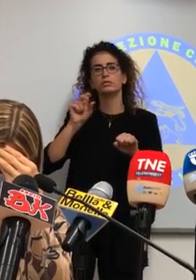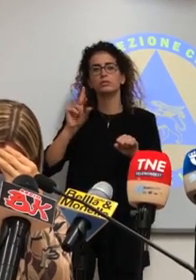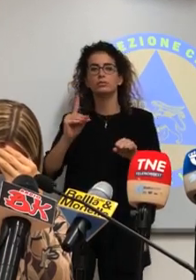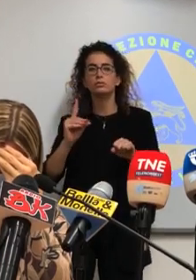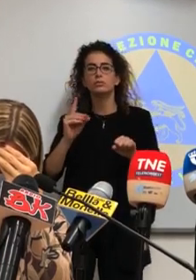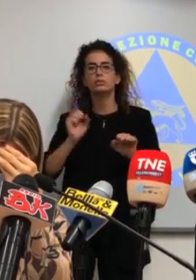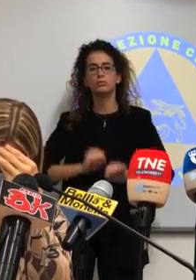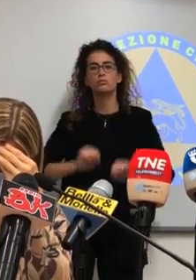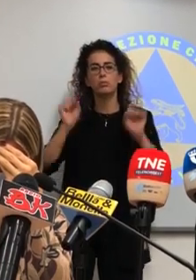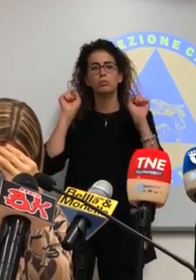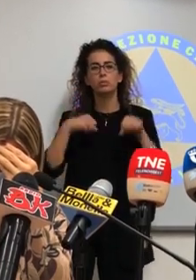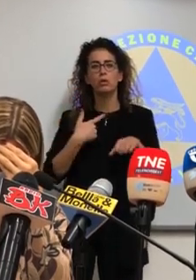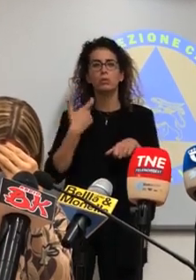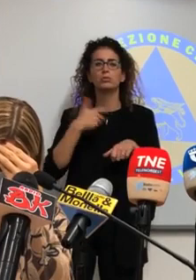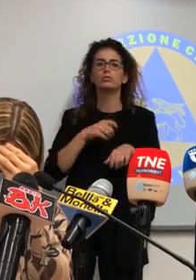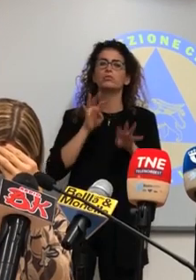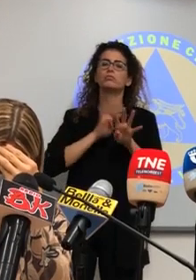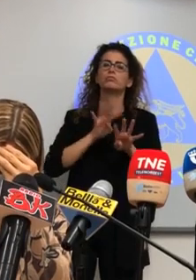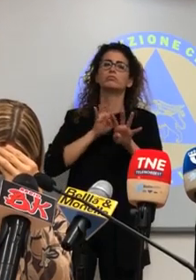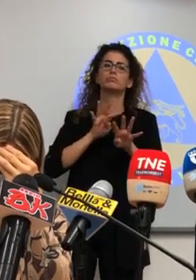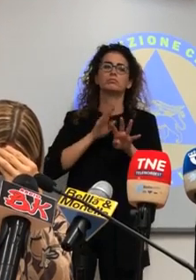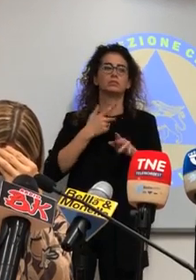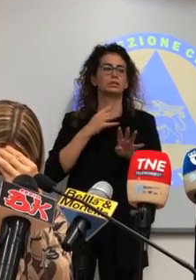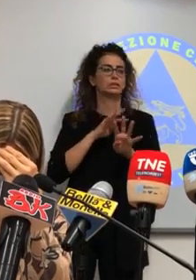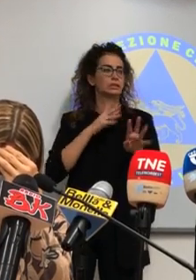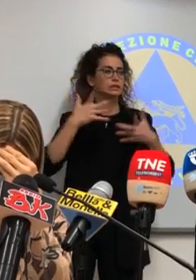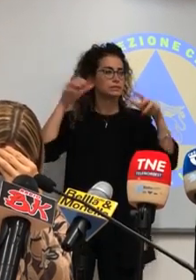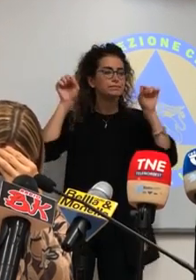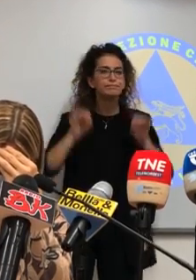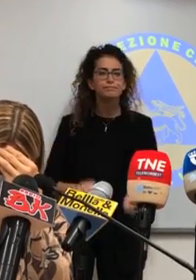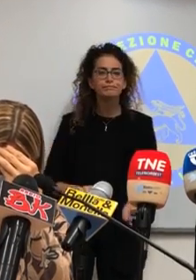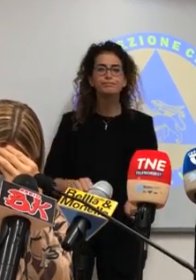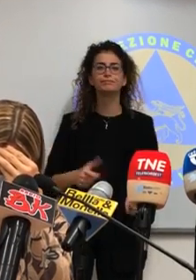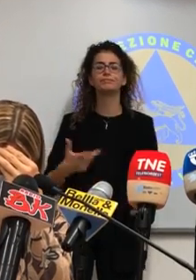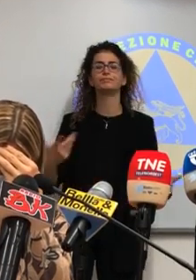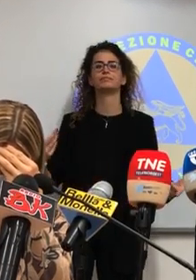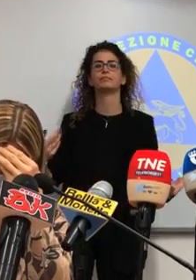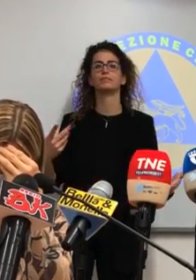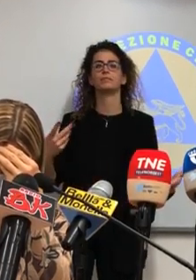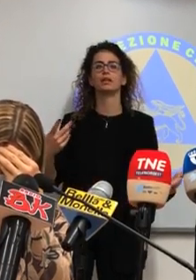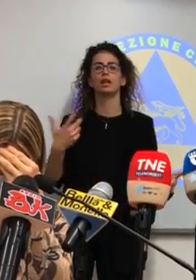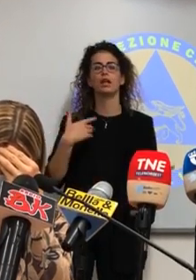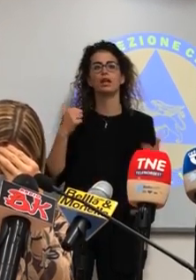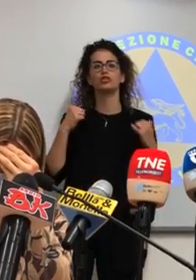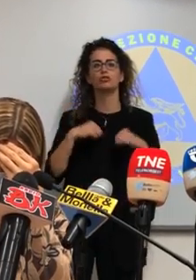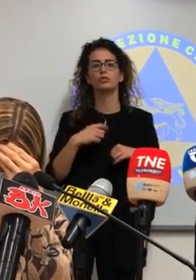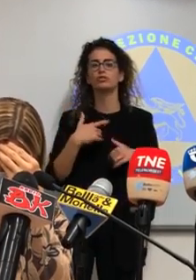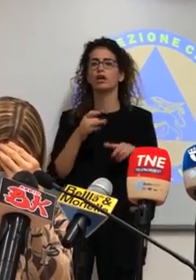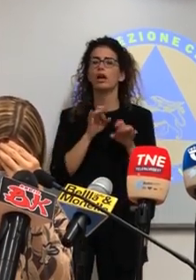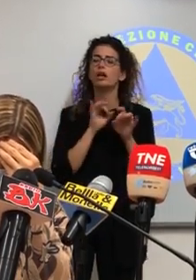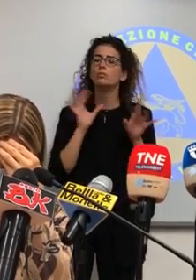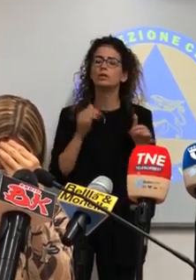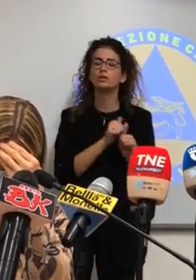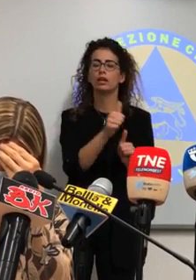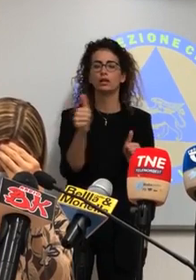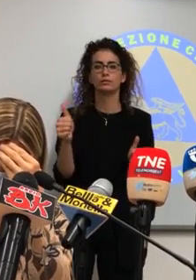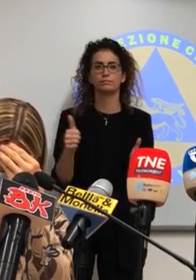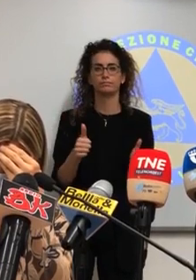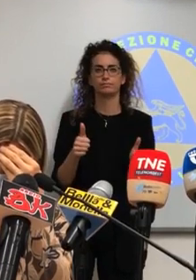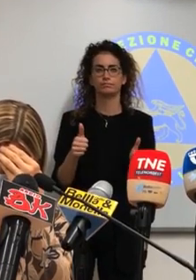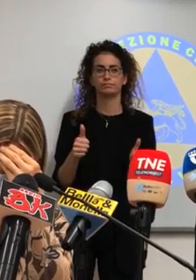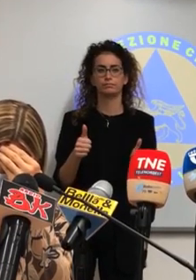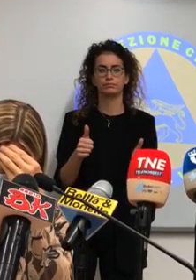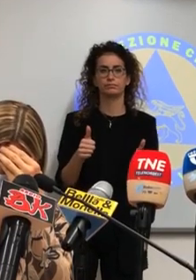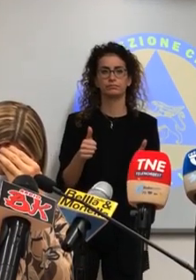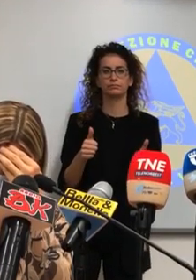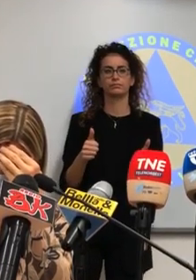abbassate perché le manifestazioni sono in corso, dei cittadini che hanno diritto ad avere la loro libertà.